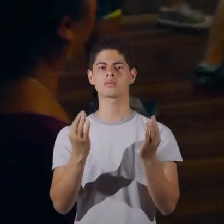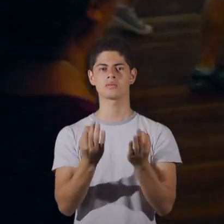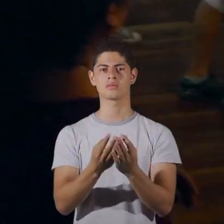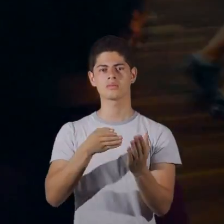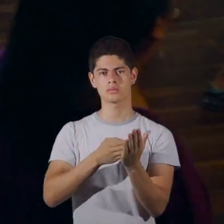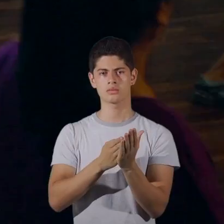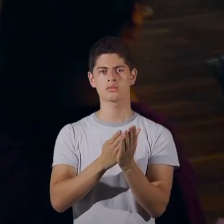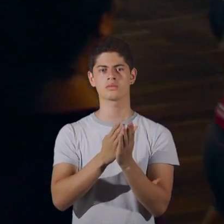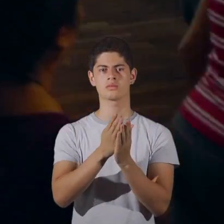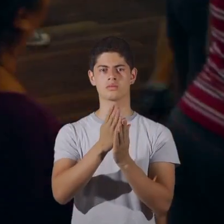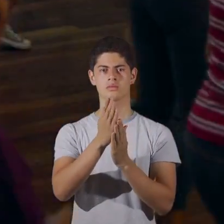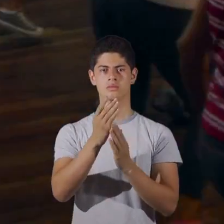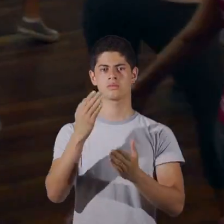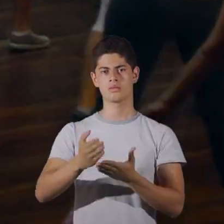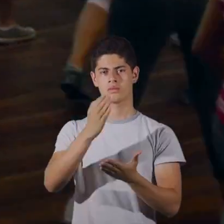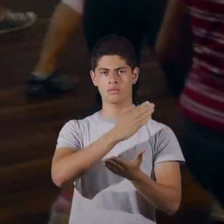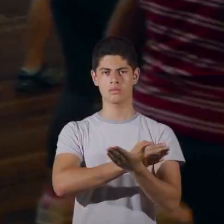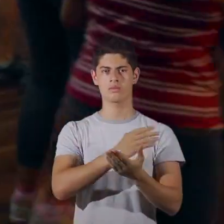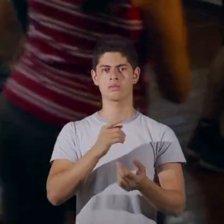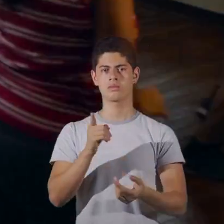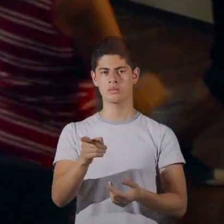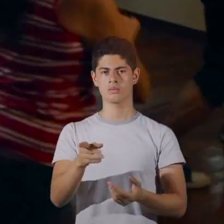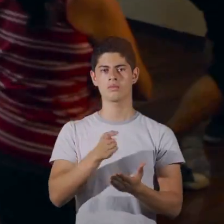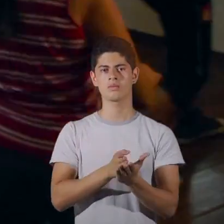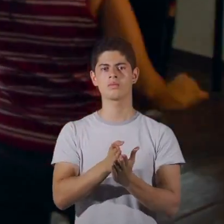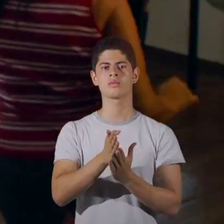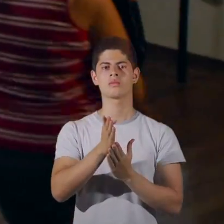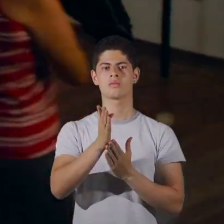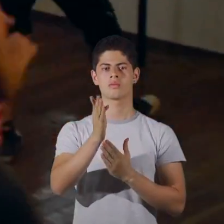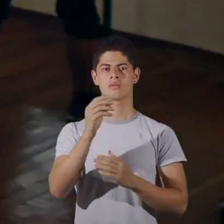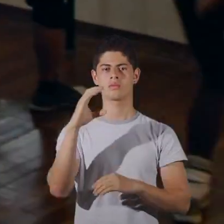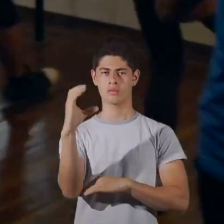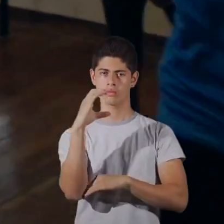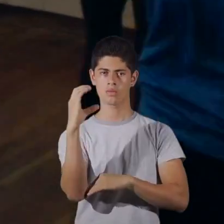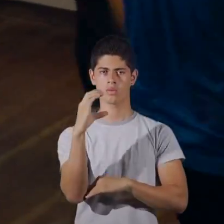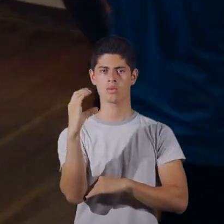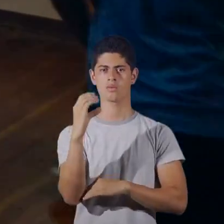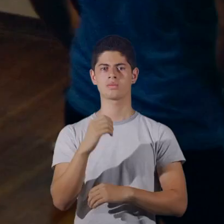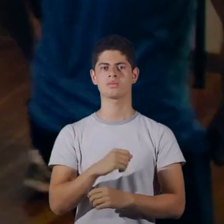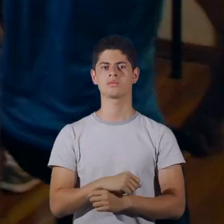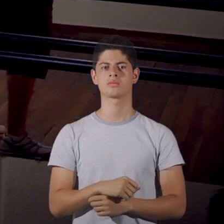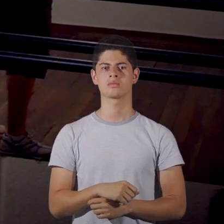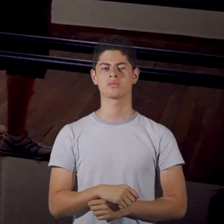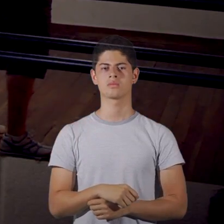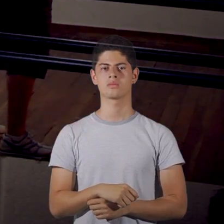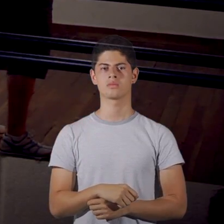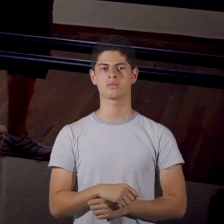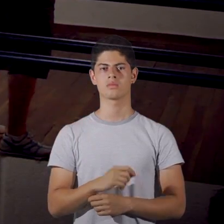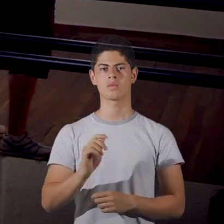familia es una oportunidad, como vuelvo y lo repito anteriormente, es una oportunidad más para él poder él salir a